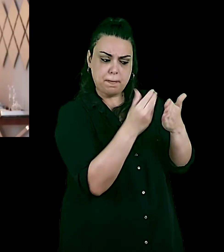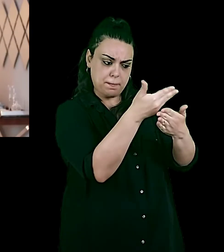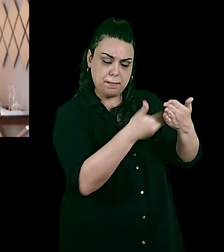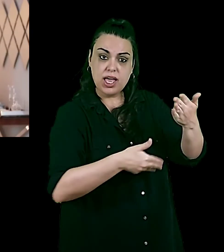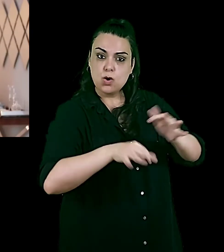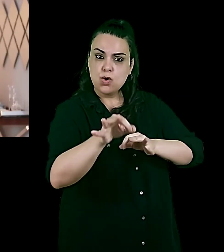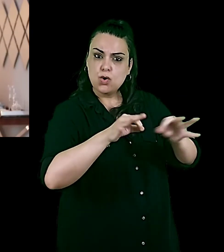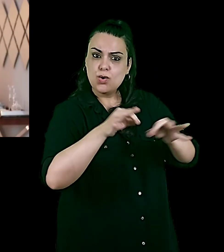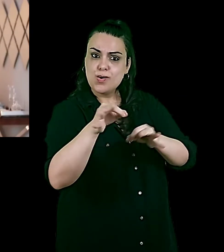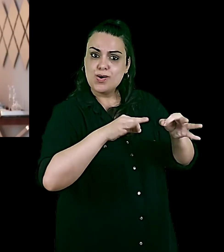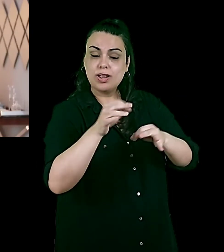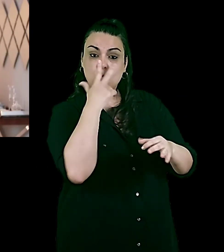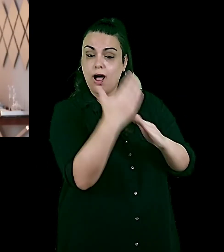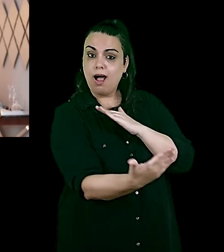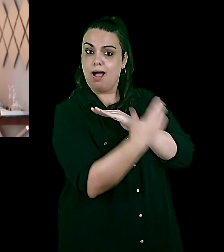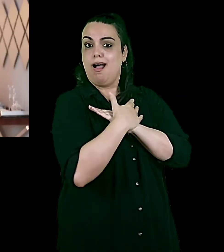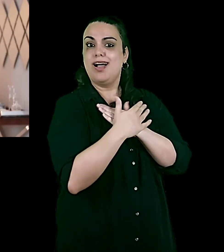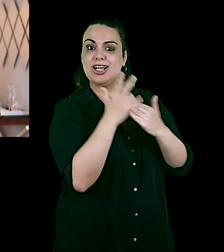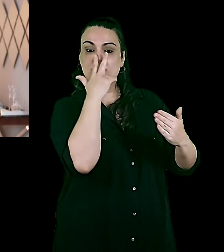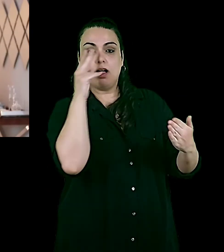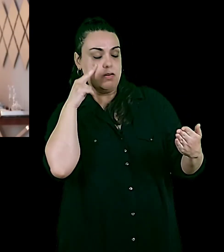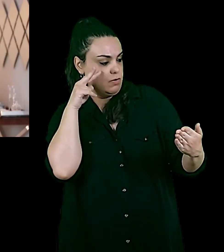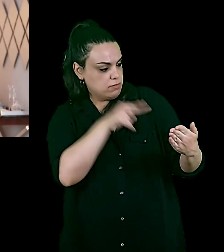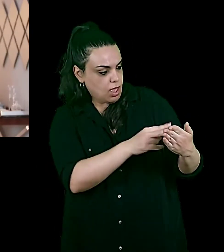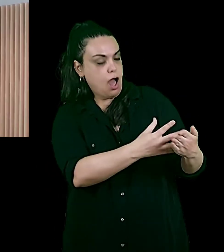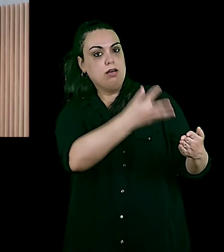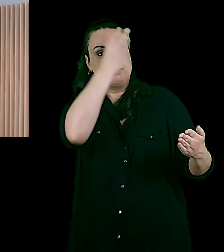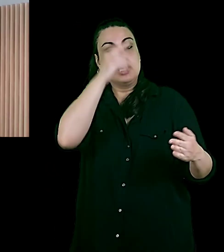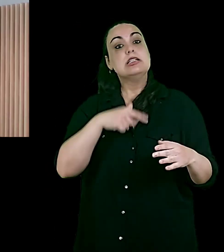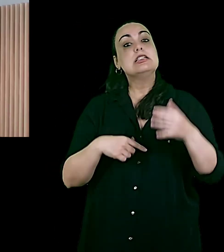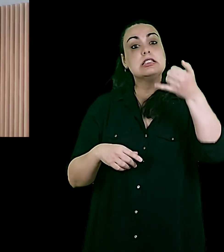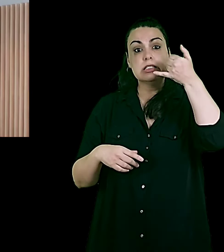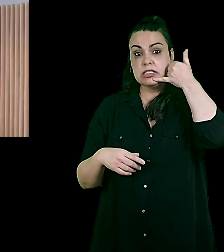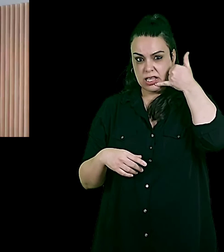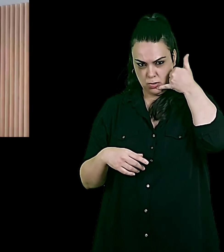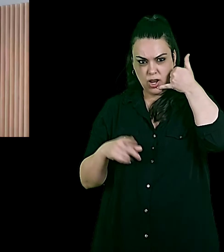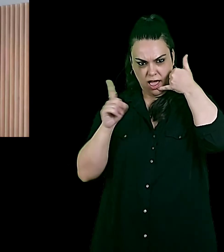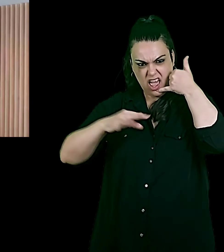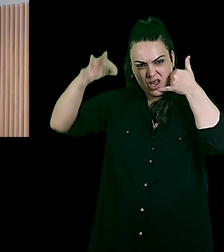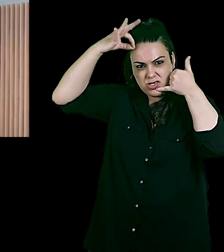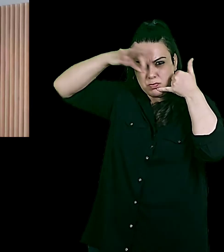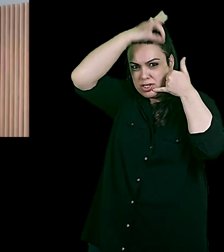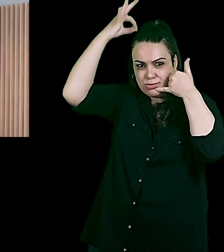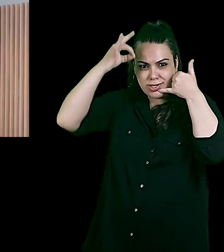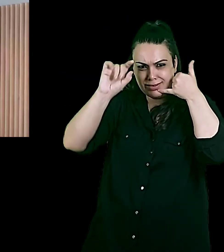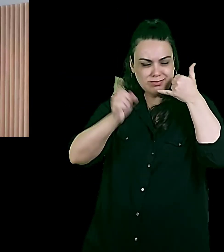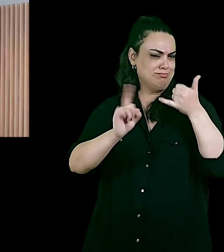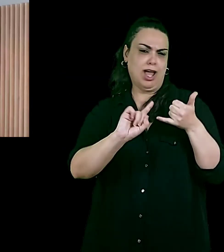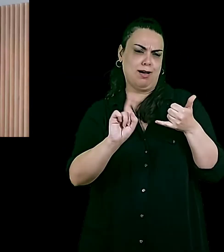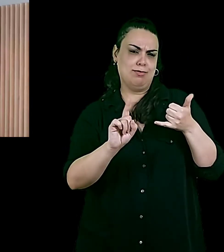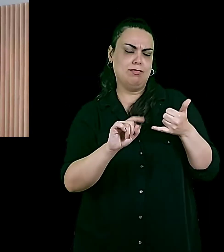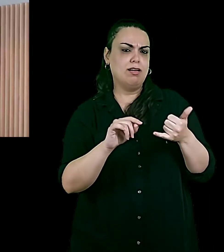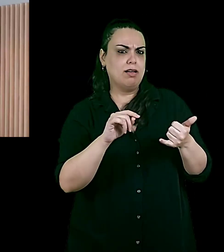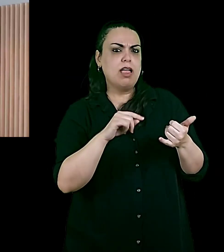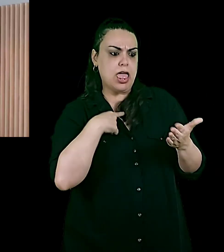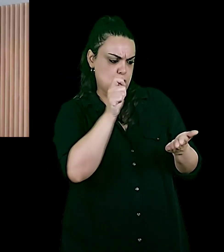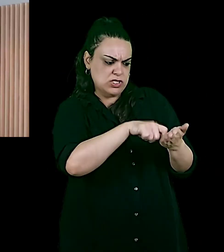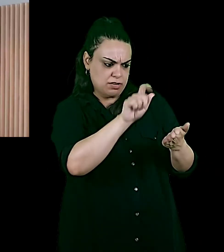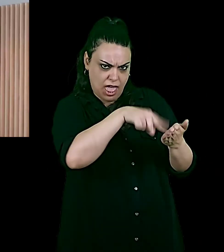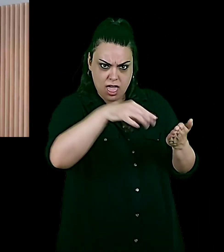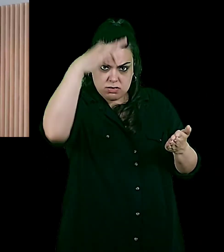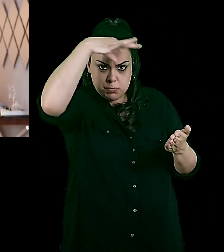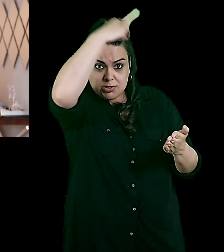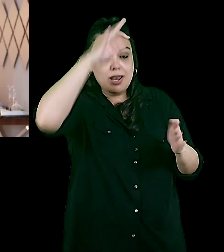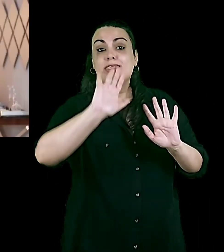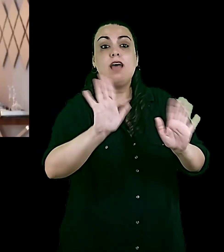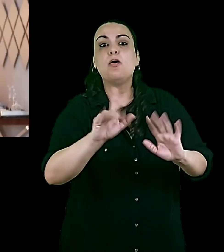conteúdo que eu consegui organizar daquilo que Deus confiou ao meu coração. O celular é o Espírito Santo? Não. O que eu escrevi aqui representa o Espírito